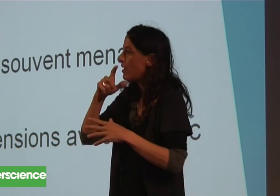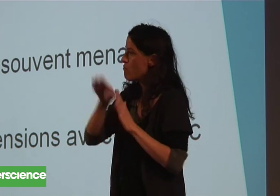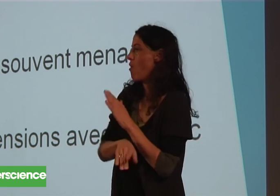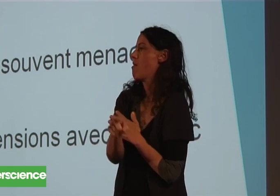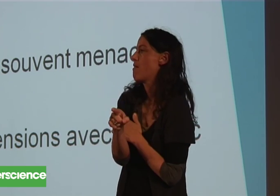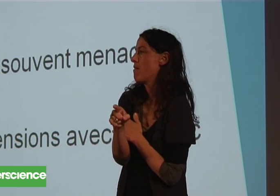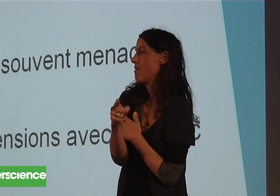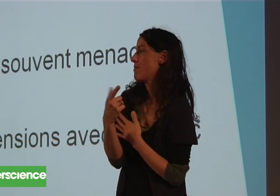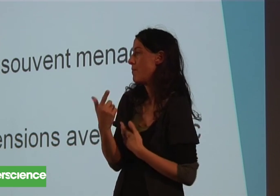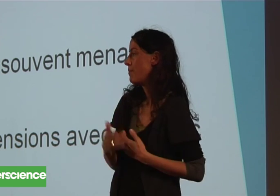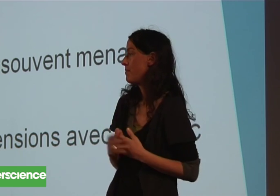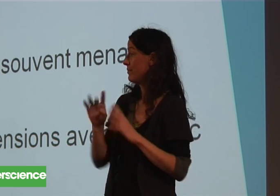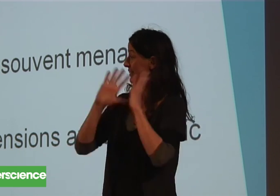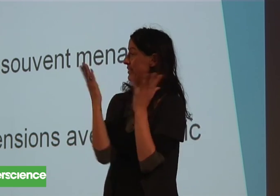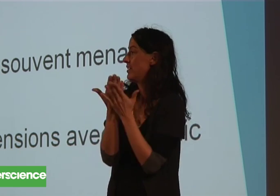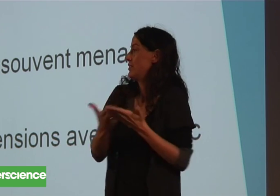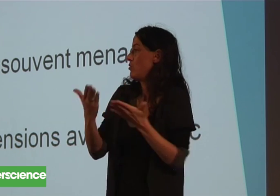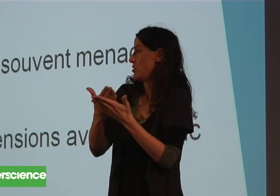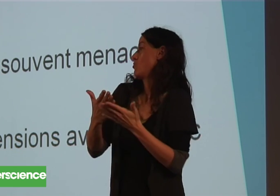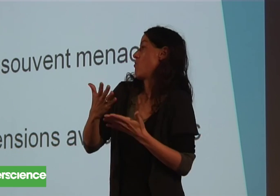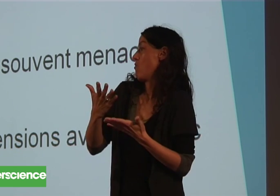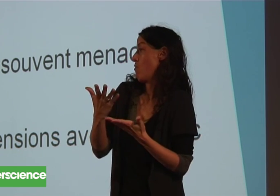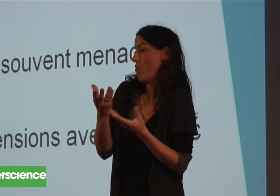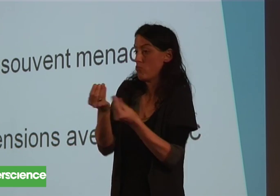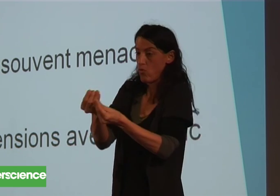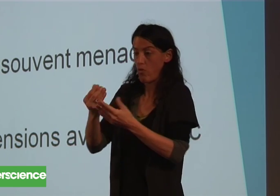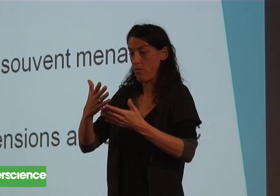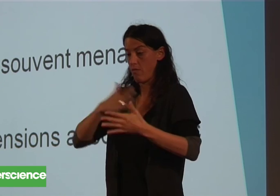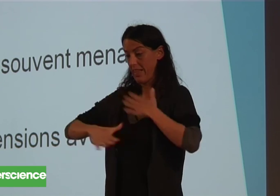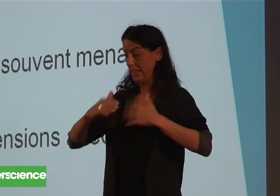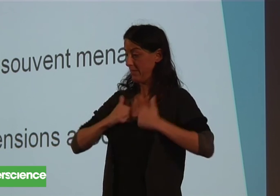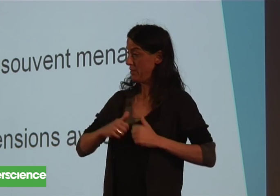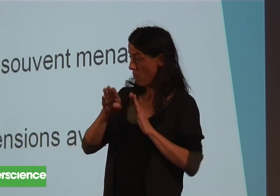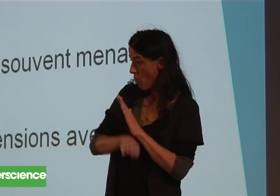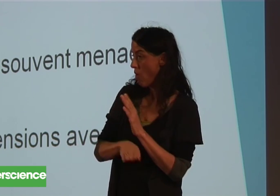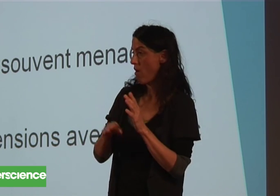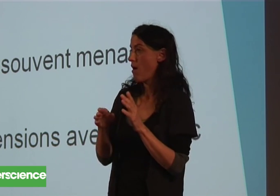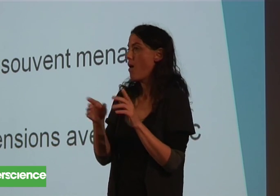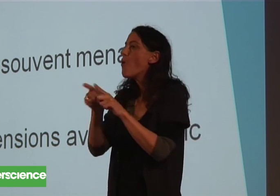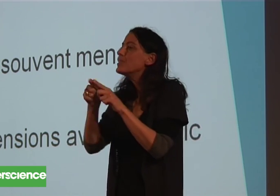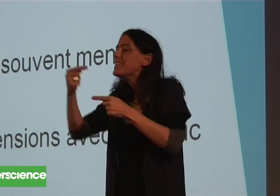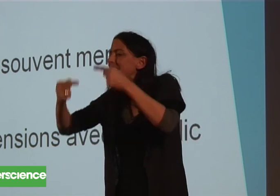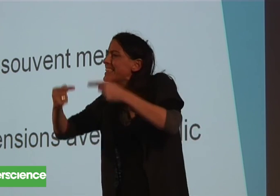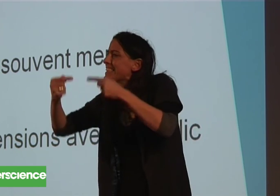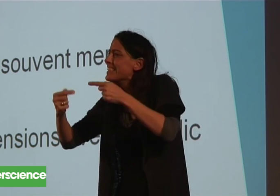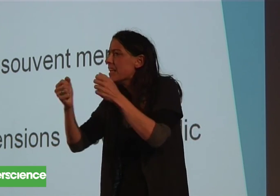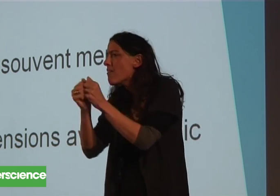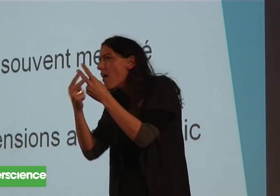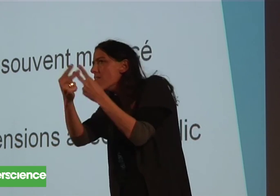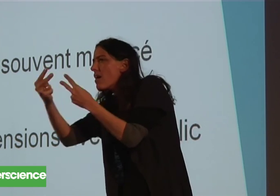physique et moins de tension, sont certainement liées aussi au type de postes qui sont un petit peu différents donc en